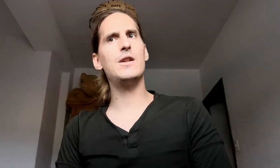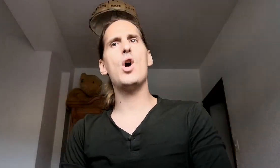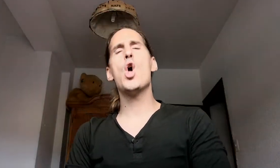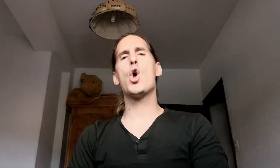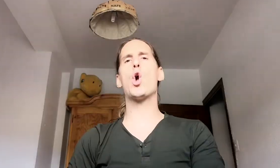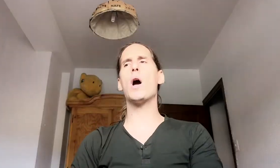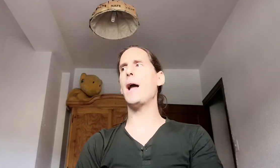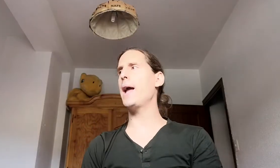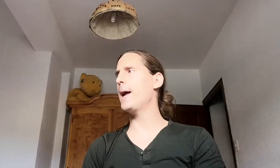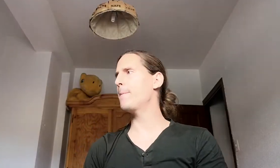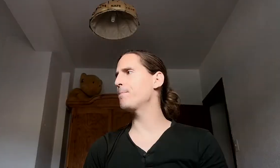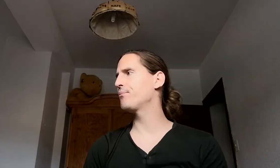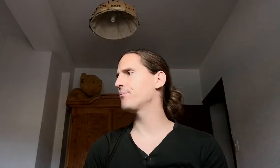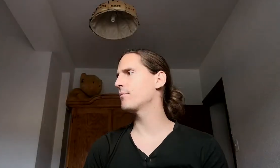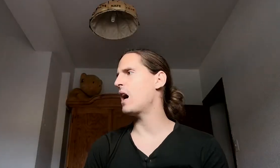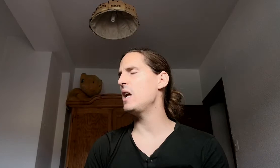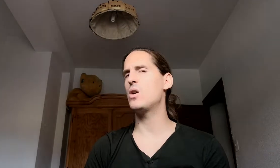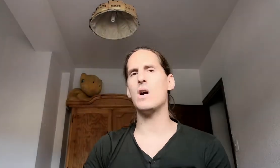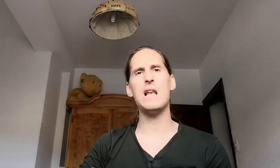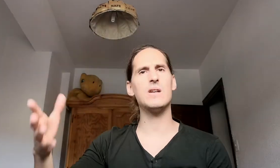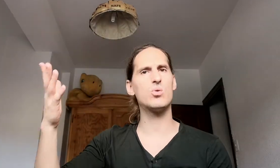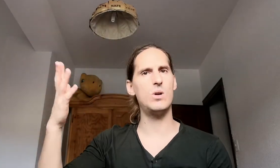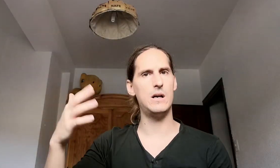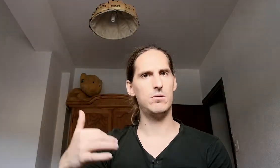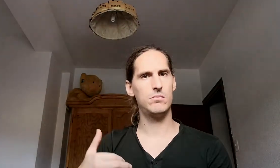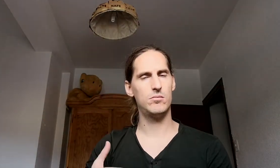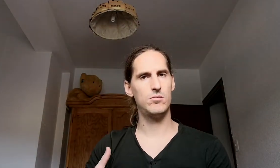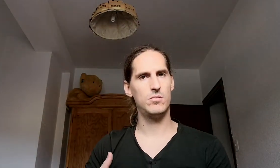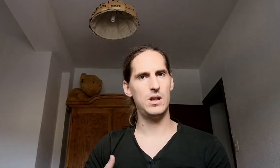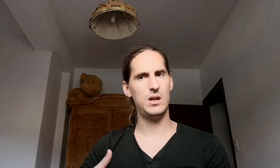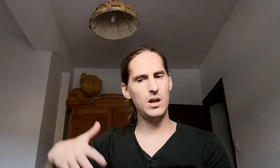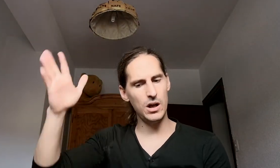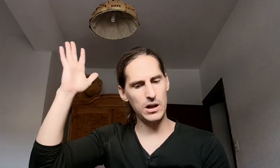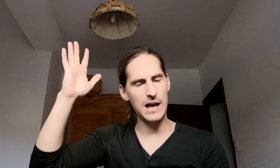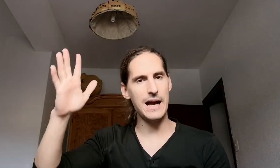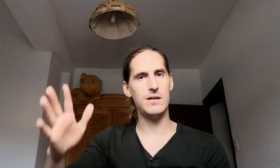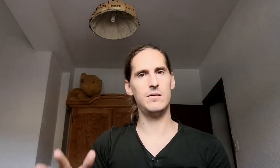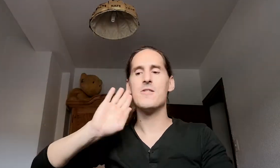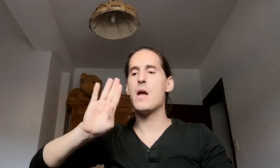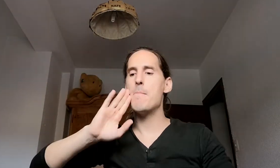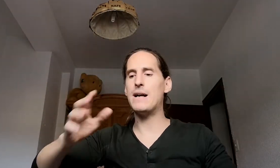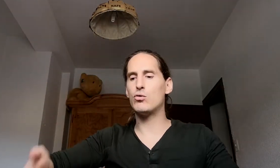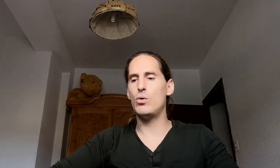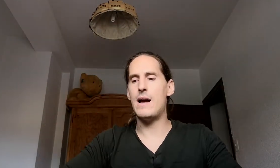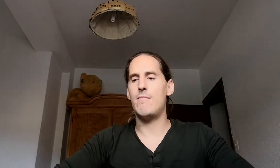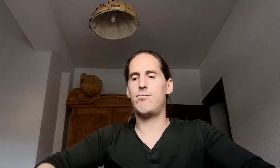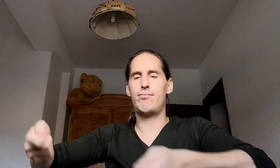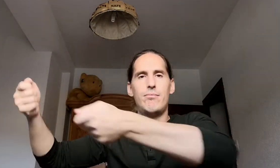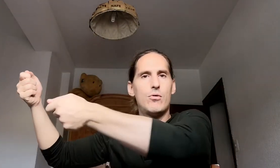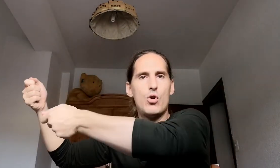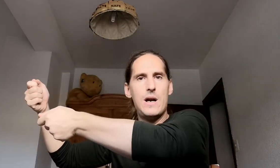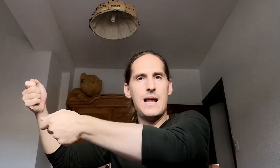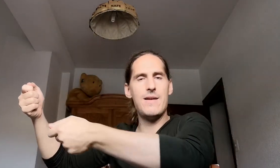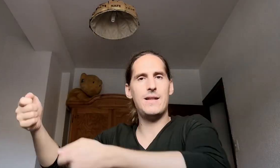entendiendo. Coge. Ay, coge la basura. Y tírala. Basura. Cógela y